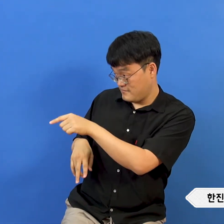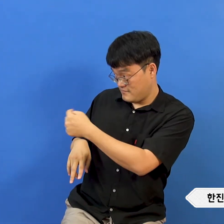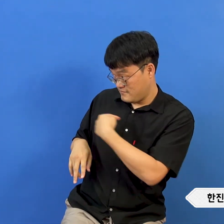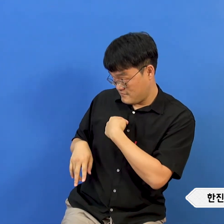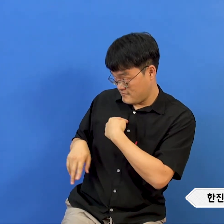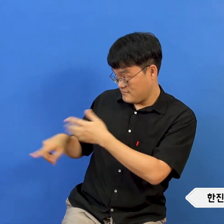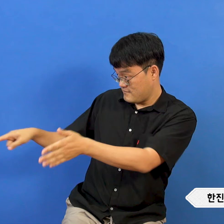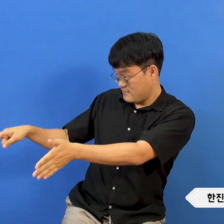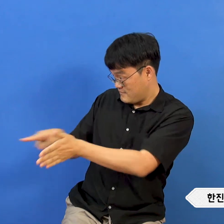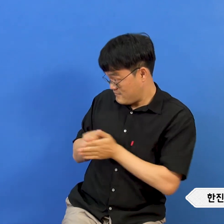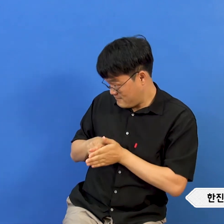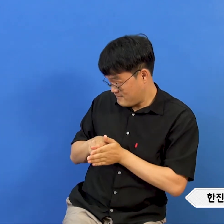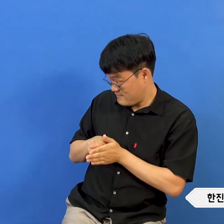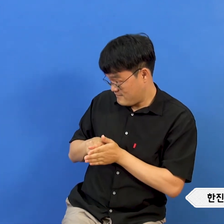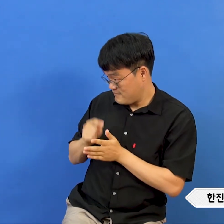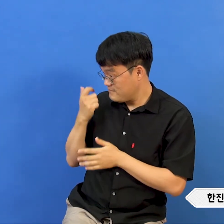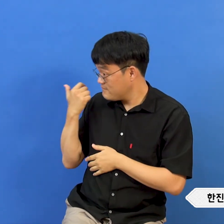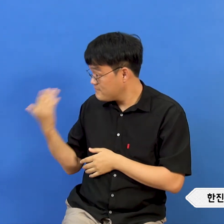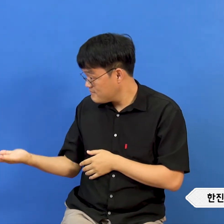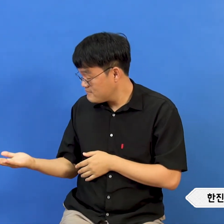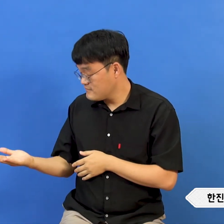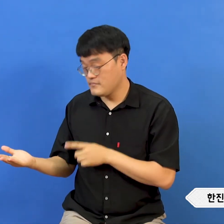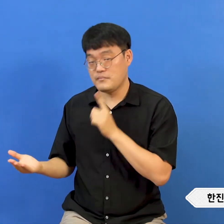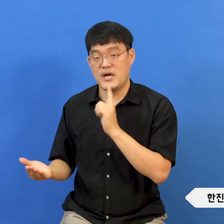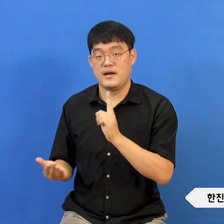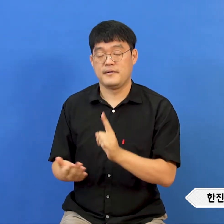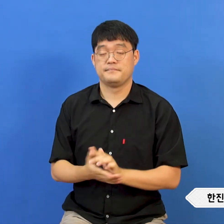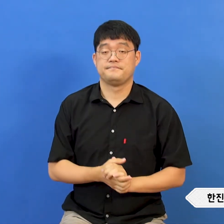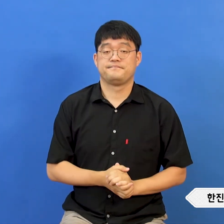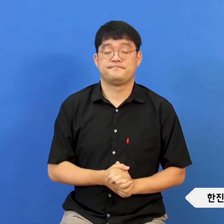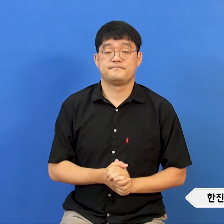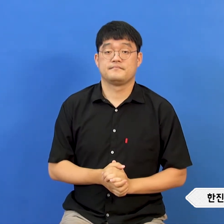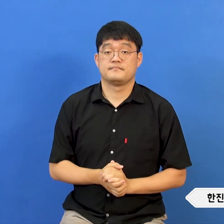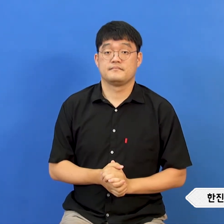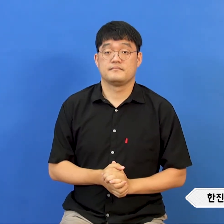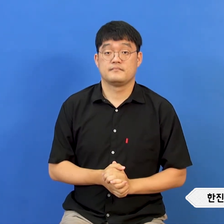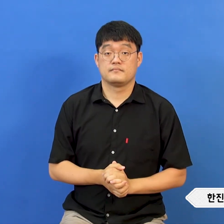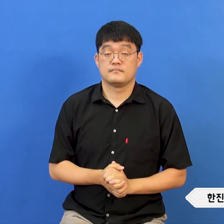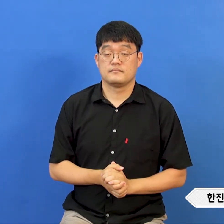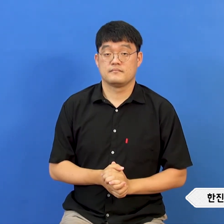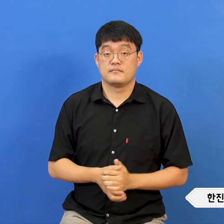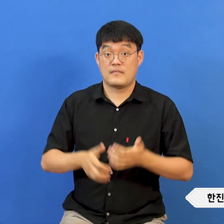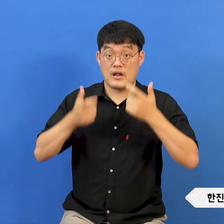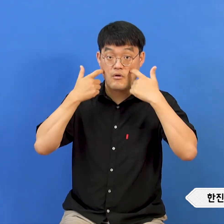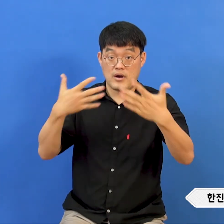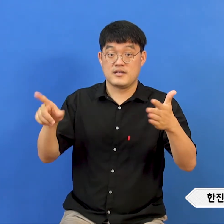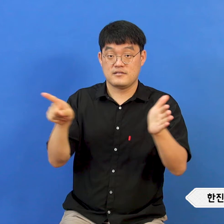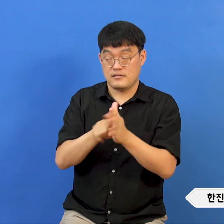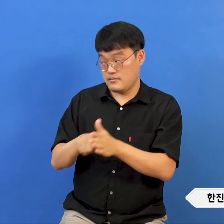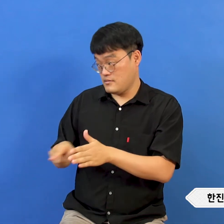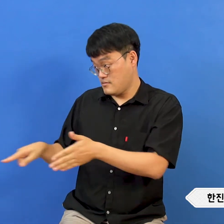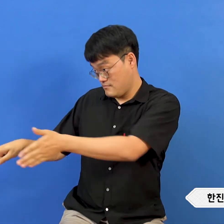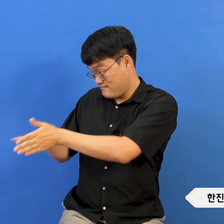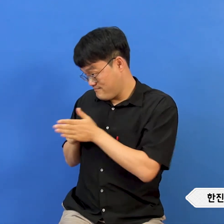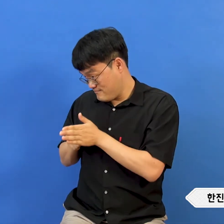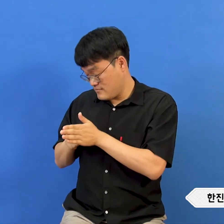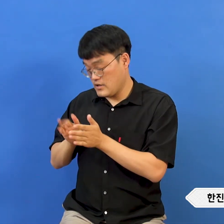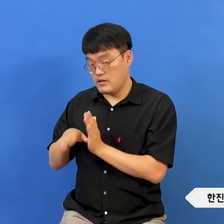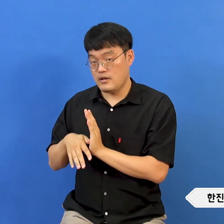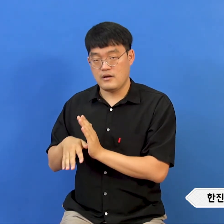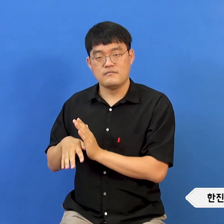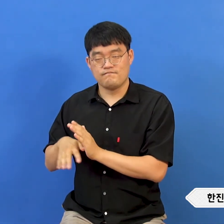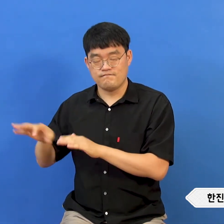me? 나를 믿습니까? 합니다. 그 확신에 찬 말 한마디에 이 제스민